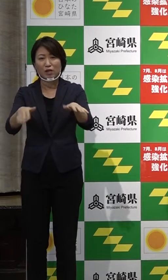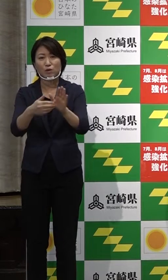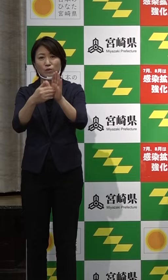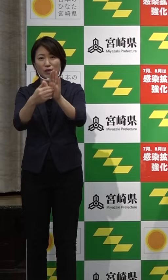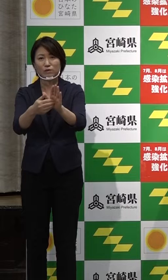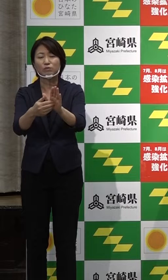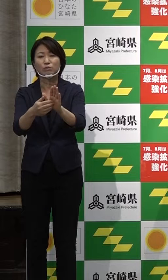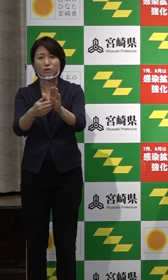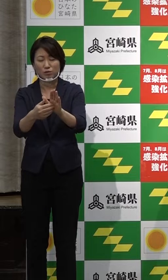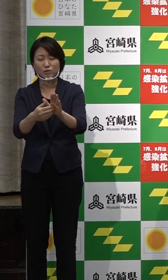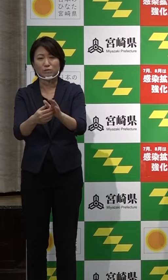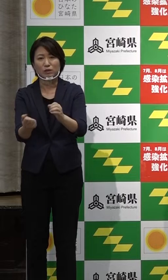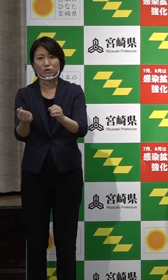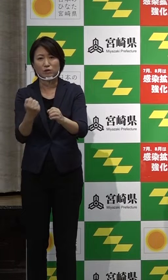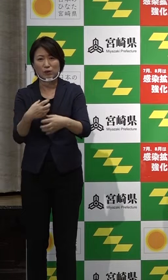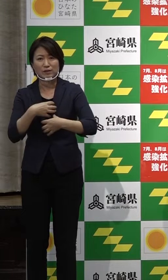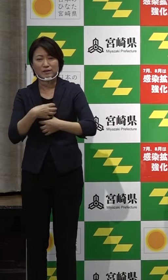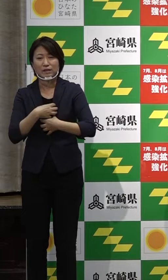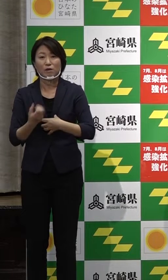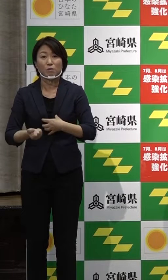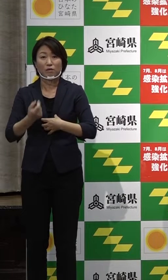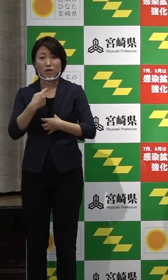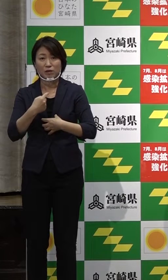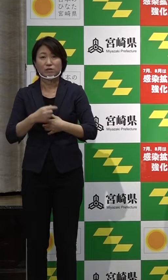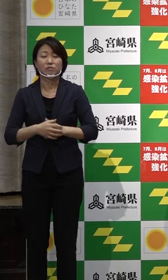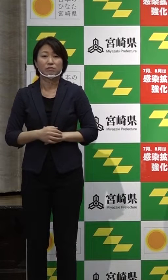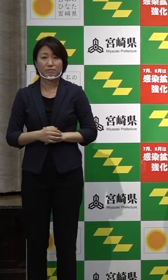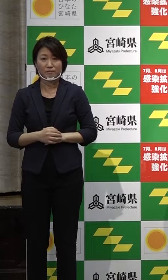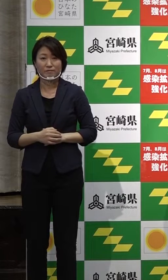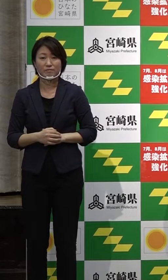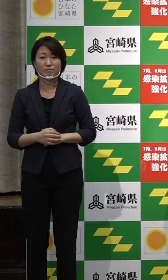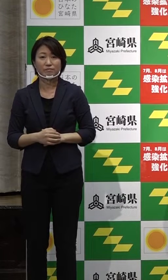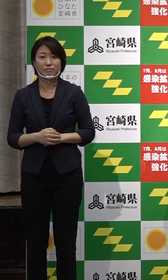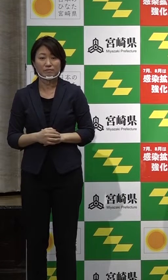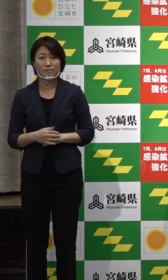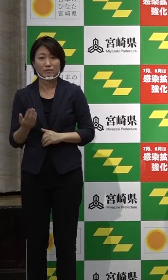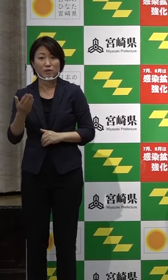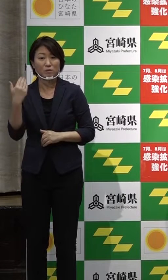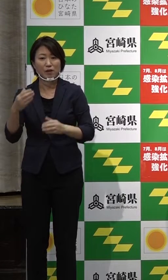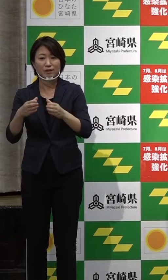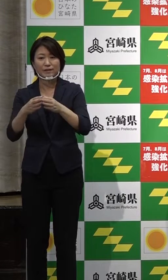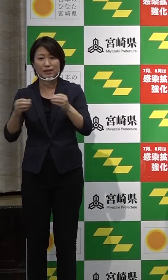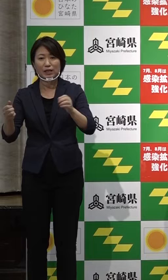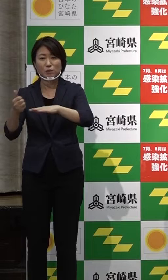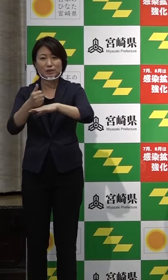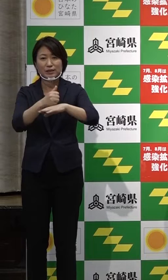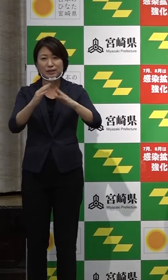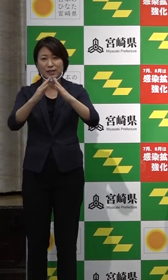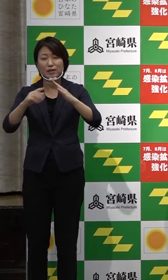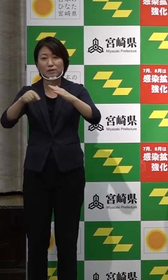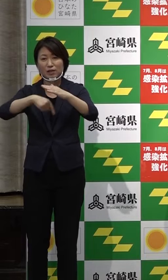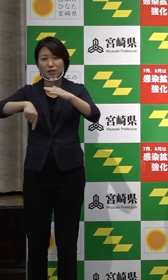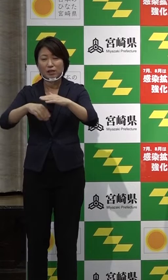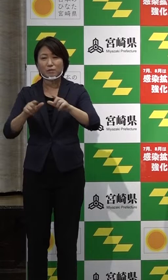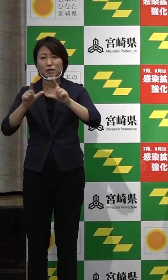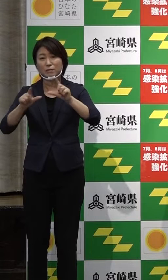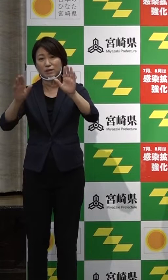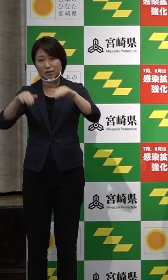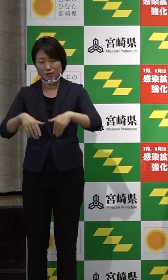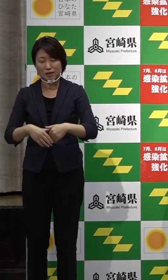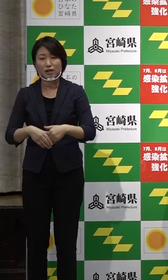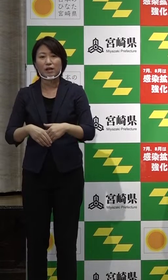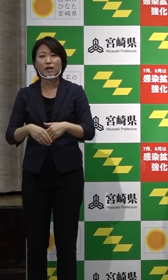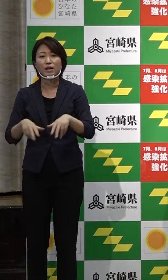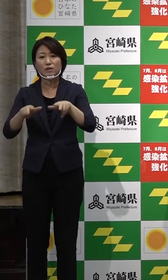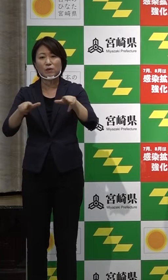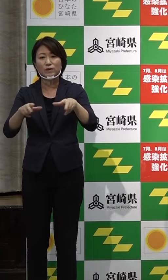大変強い危機感を今持っているということであります。この前の全国知事会でも申し上げましたが、我々行政関係者が持